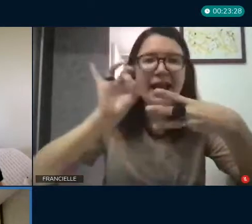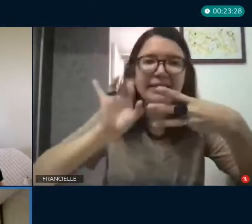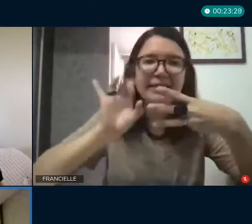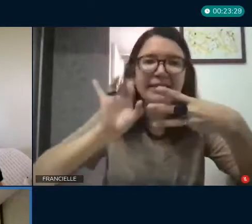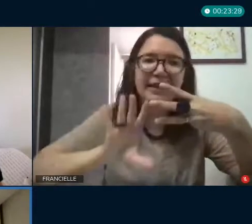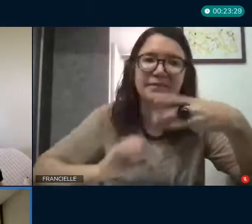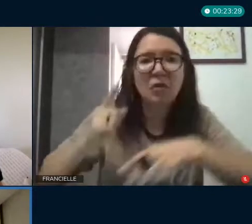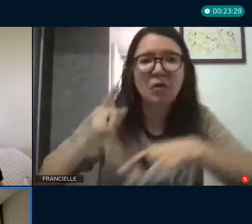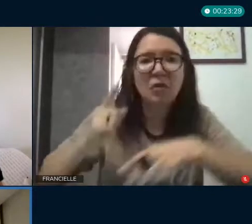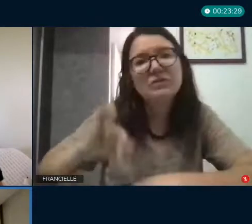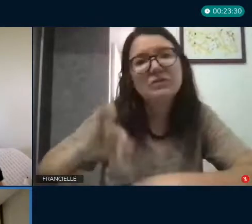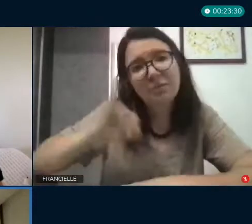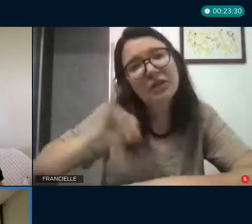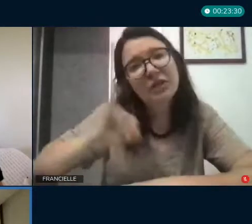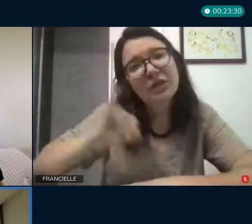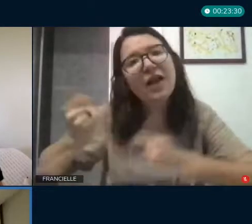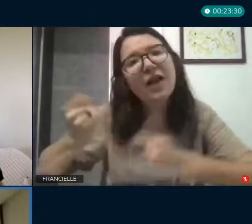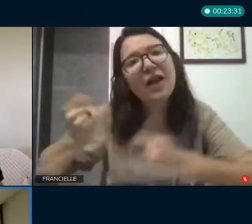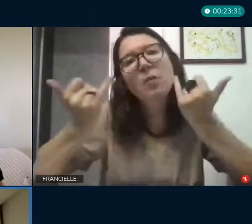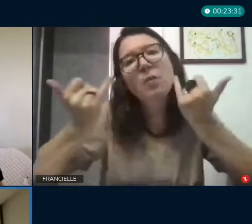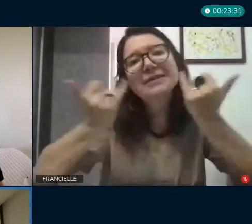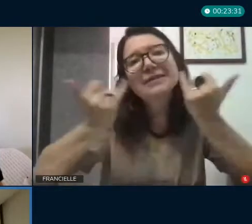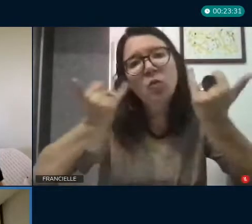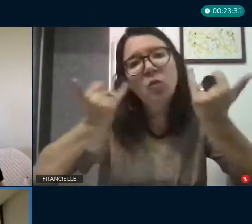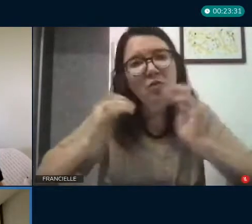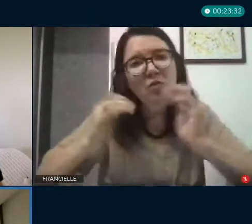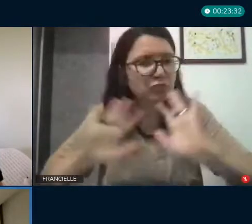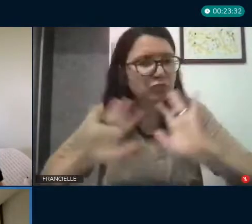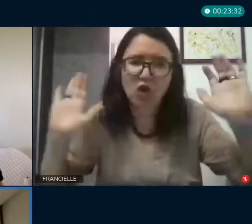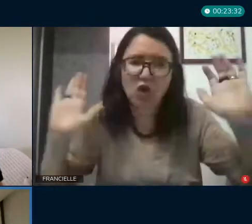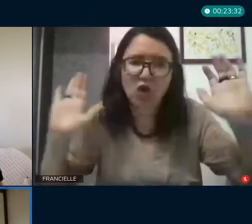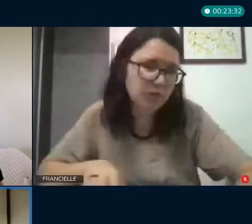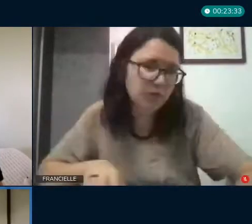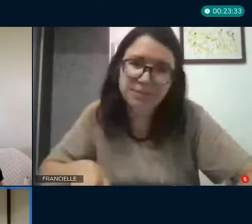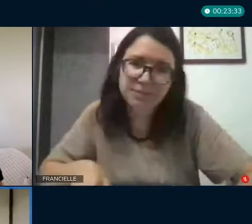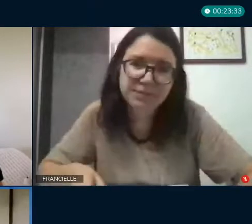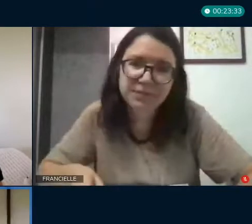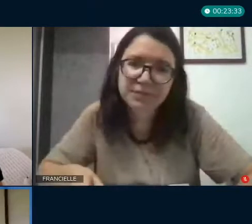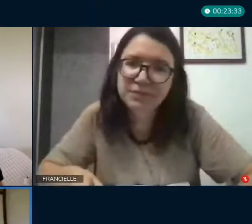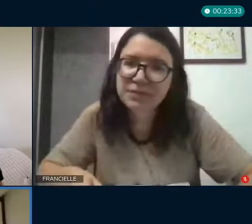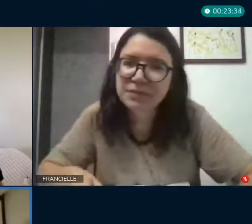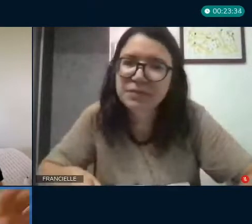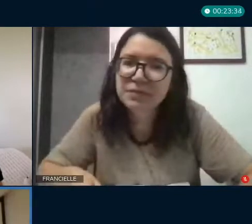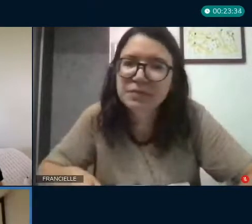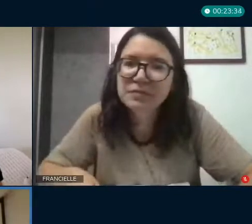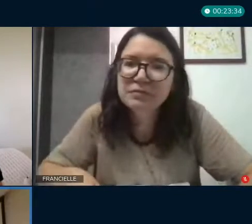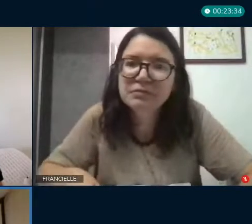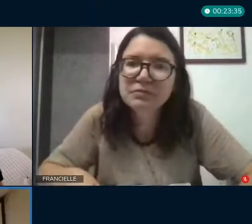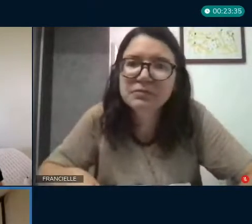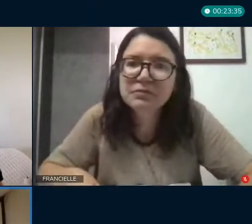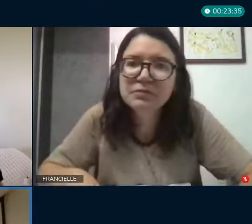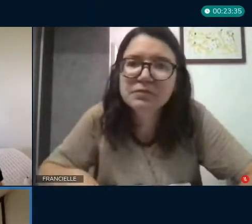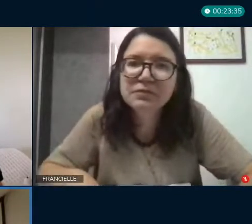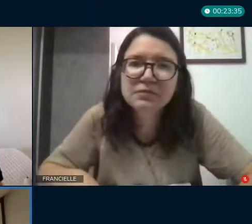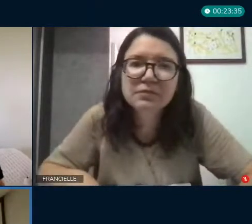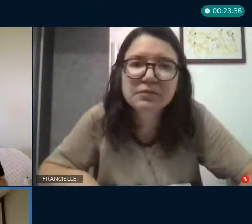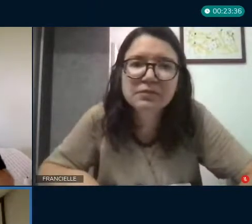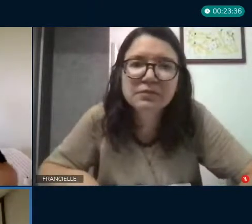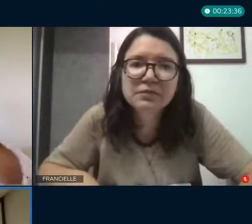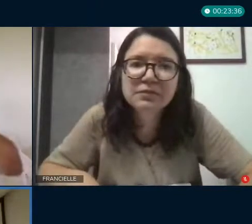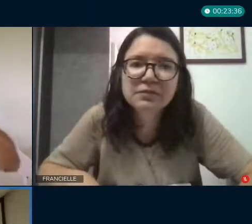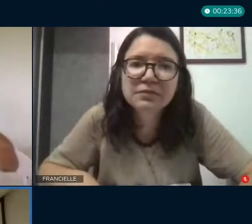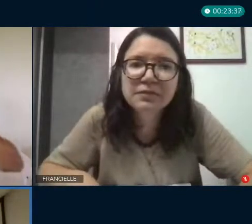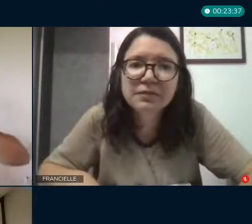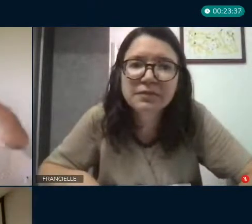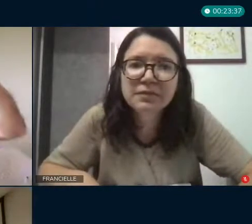algumas coisas novas, né? Então, eu gostaria que você detalhasse um pouco mais essa informação da pesquisa do Felten. É